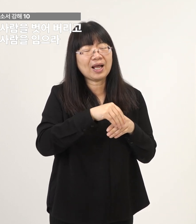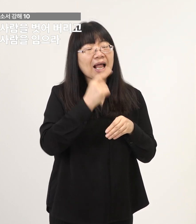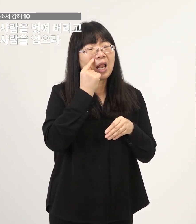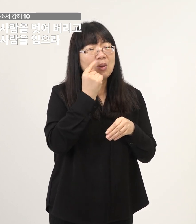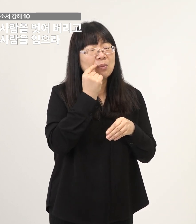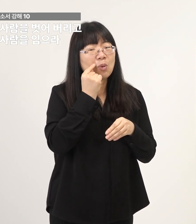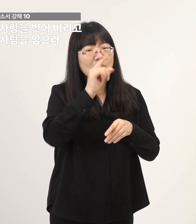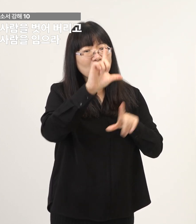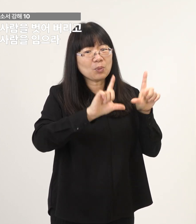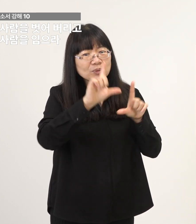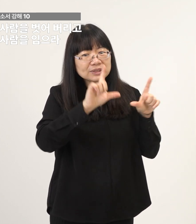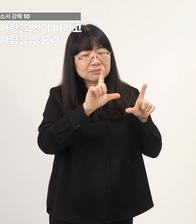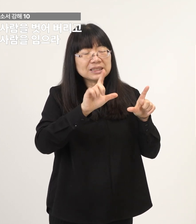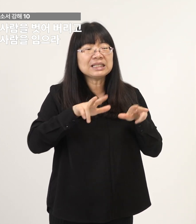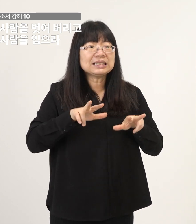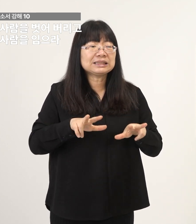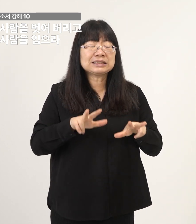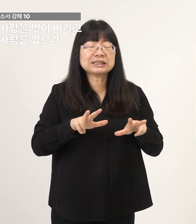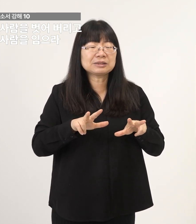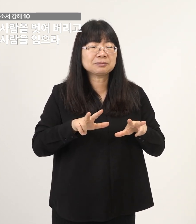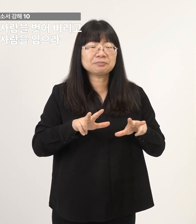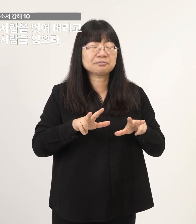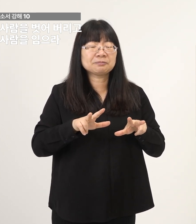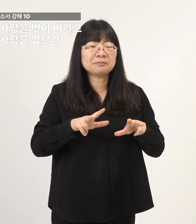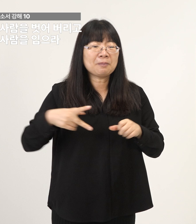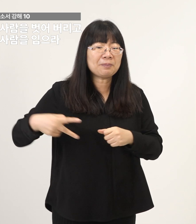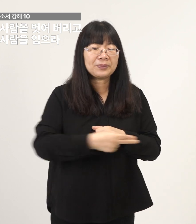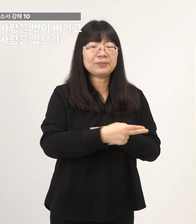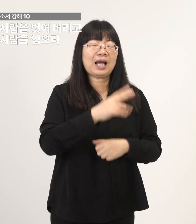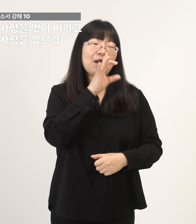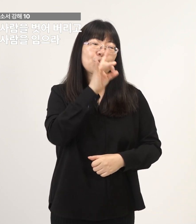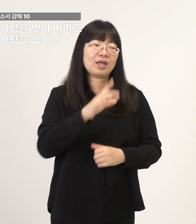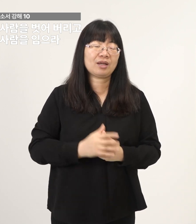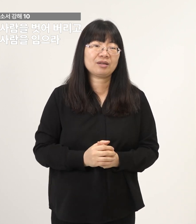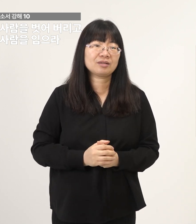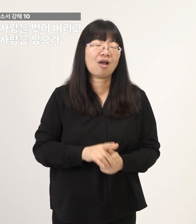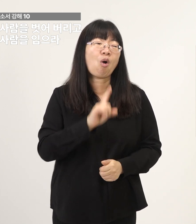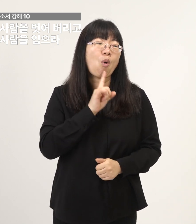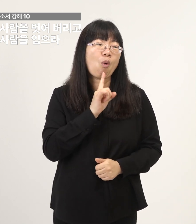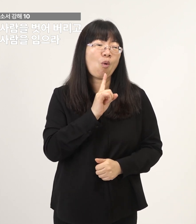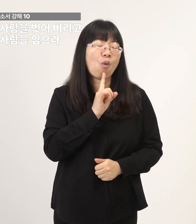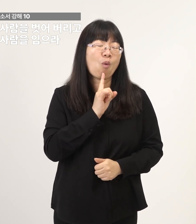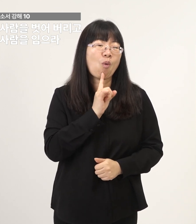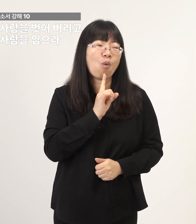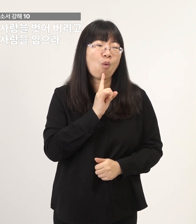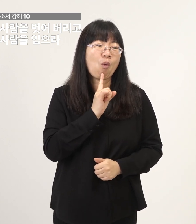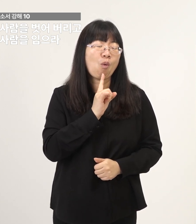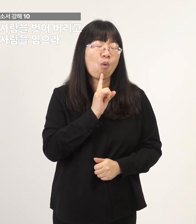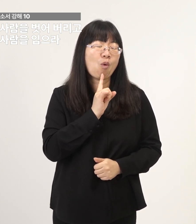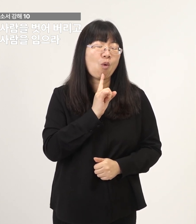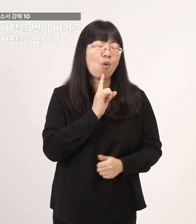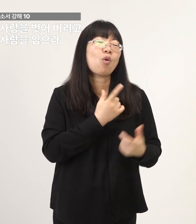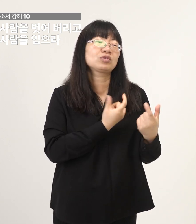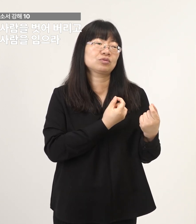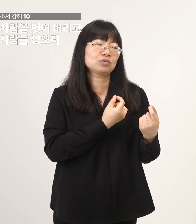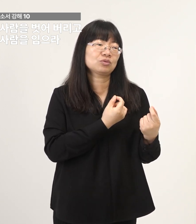너무도 뿌리 뽑혀지질 않아요. 언어에서부터. 한 분은 연세 많으신 분이